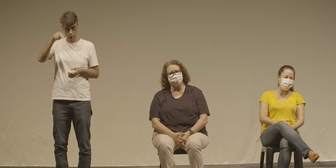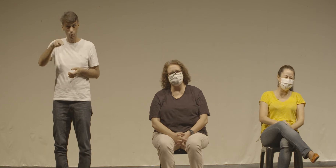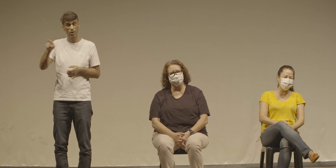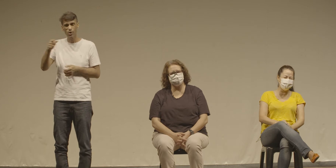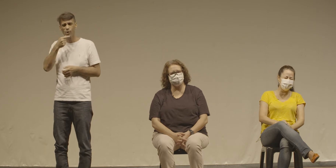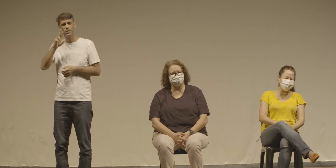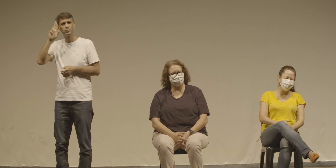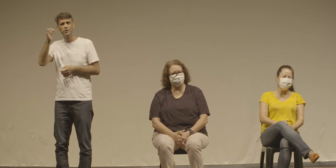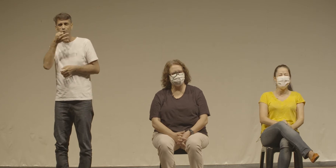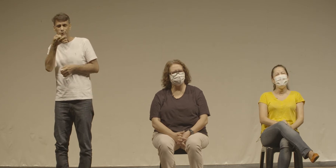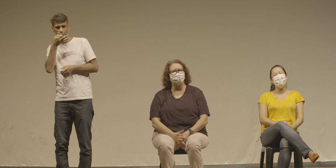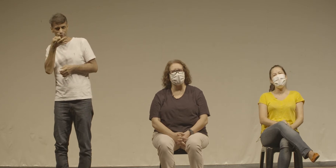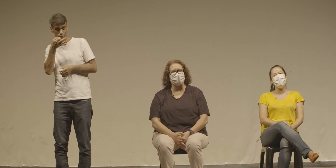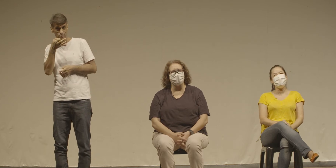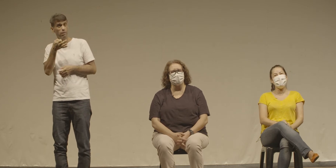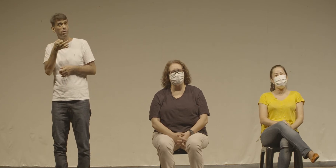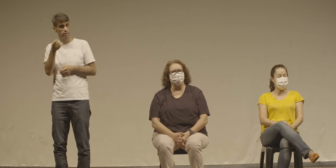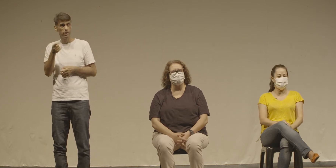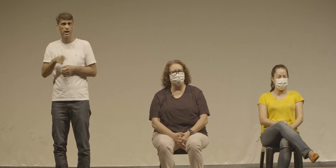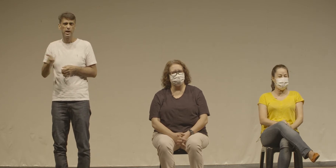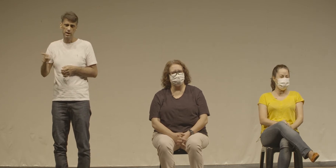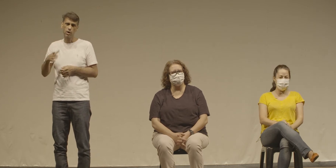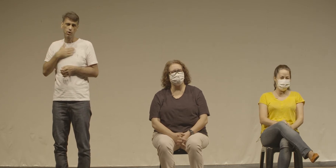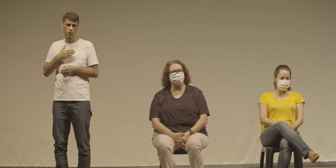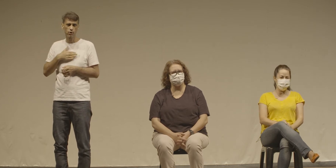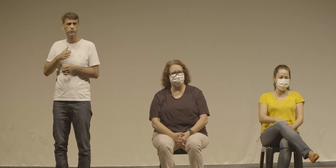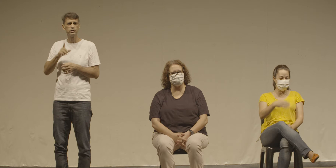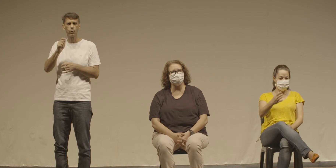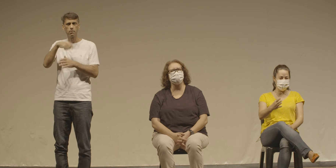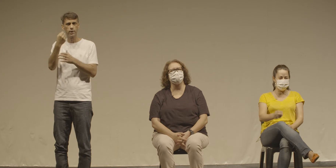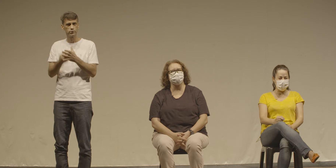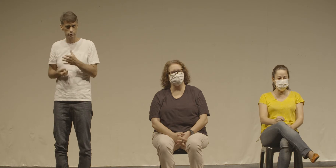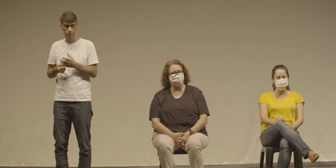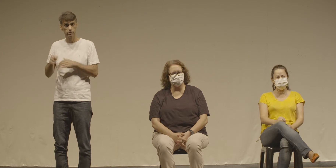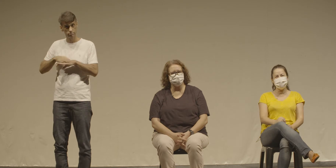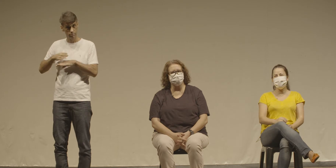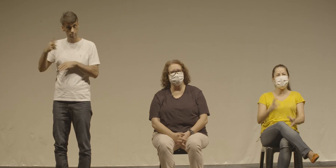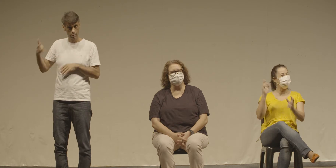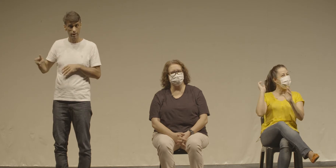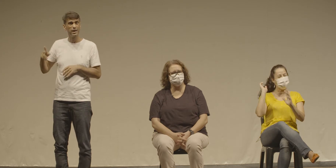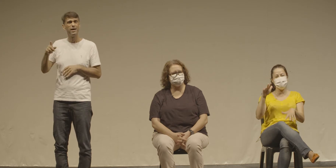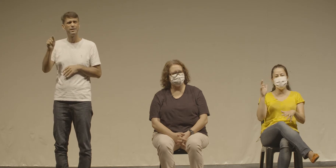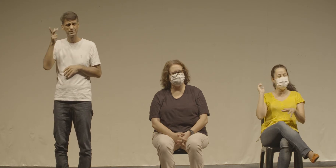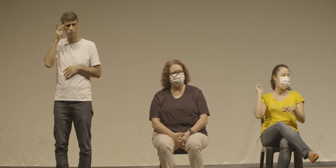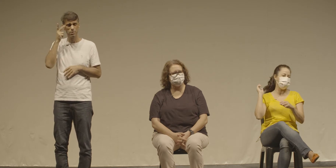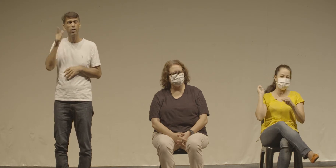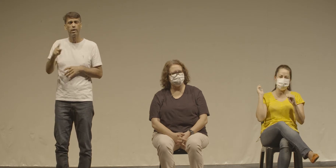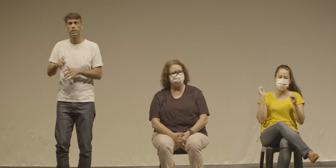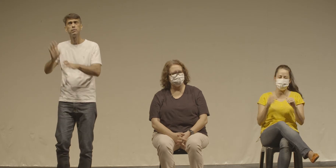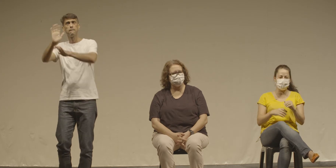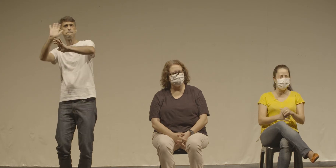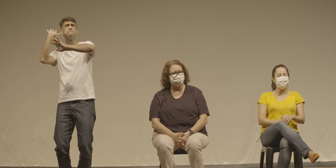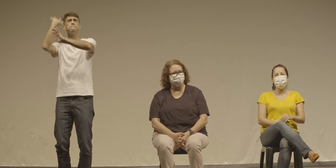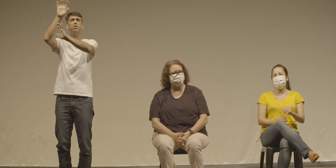do som. E ele é basqueteiro, ele joga basquete num time em São Paulo. E ele ficou fazendo as cestas para a